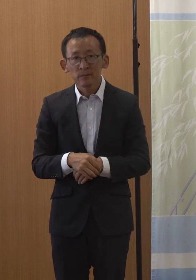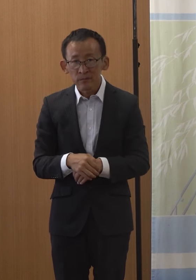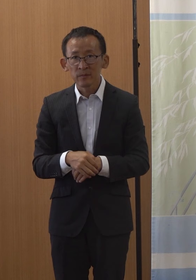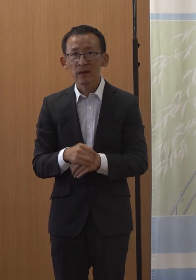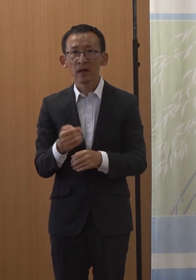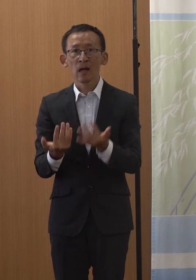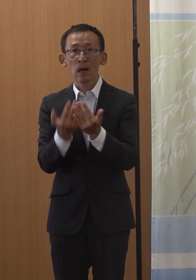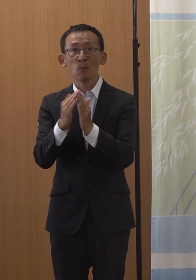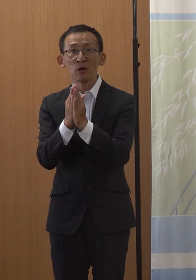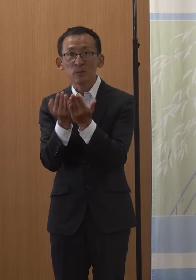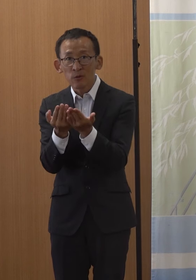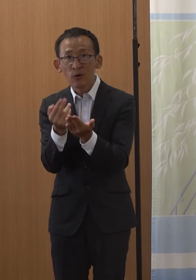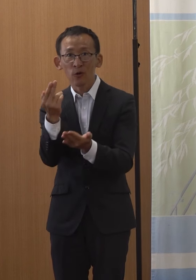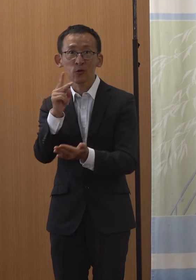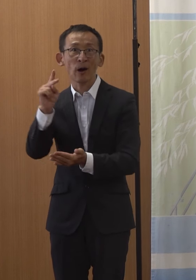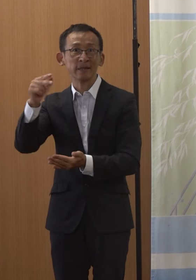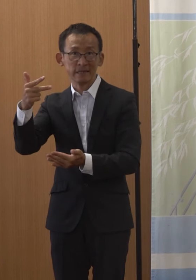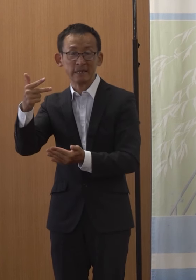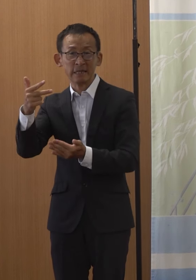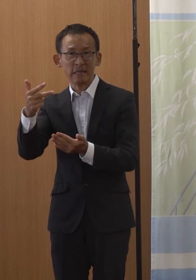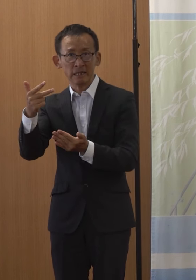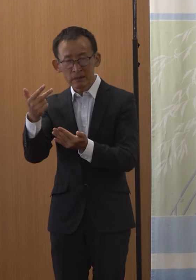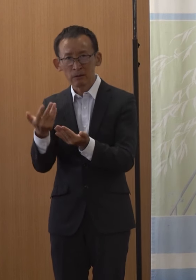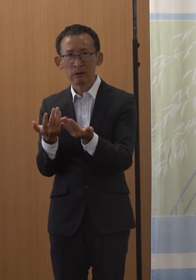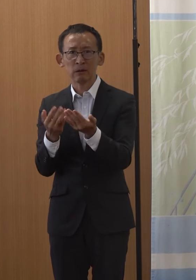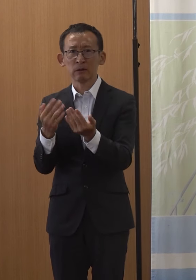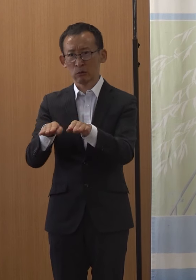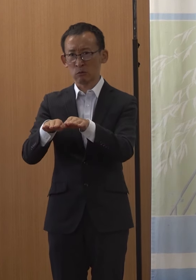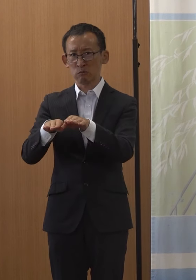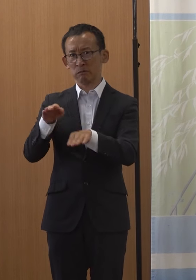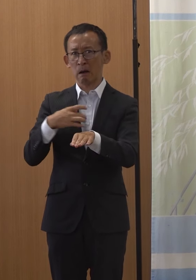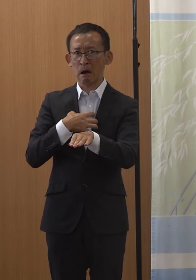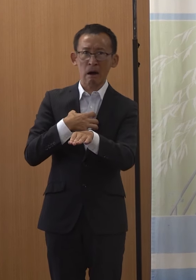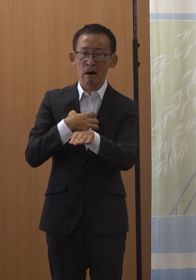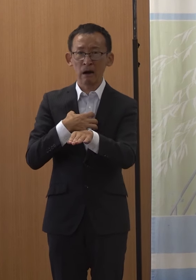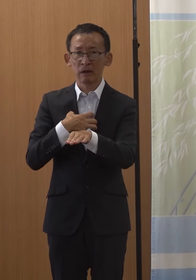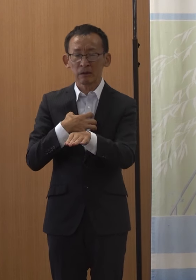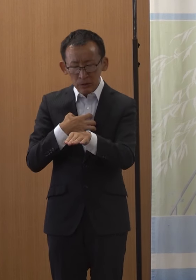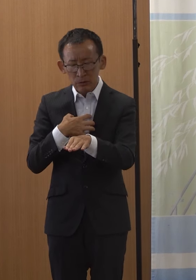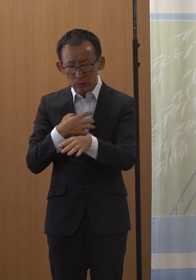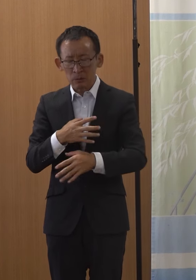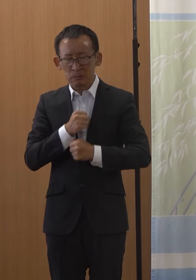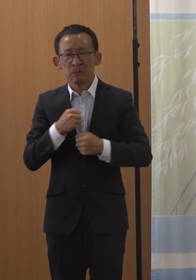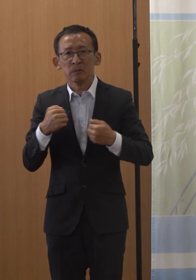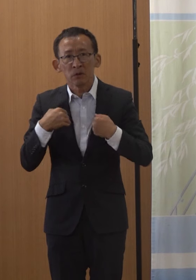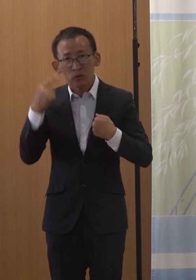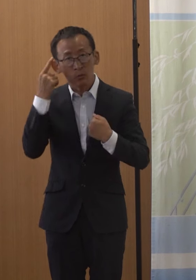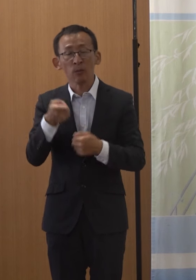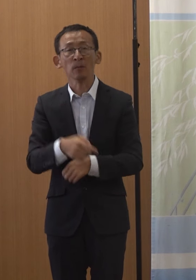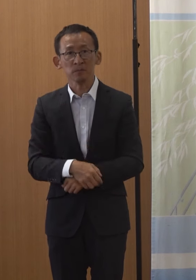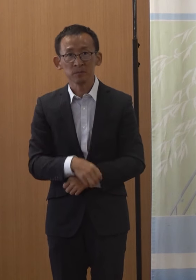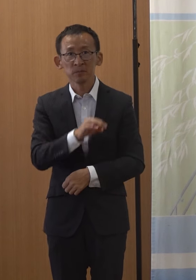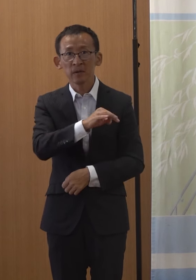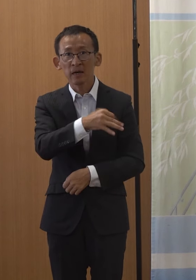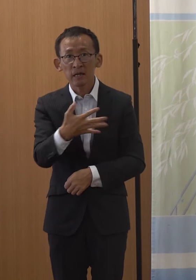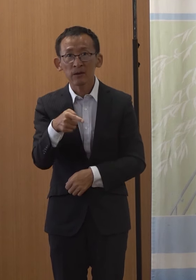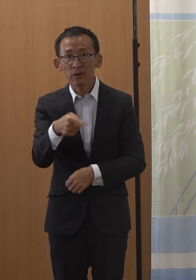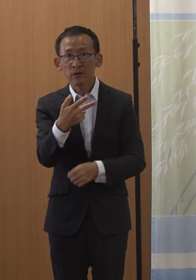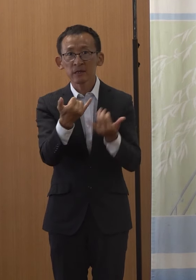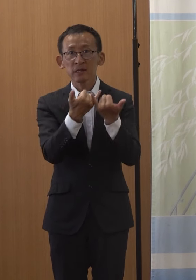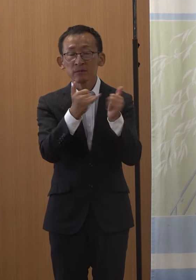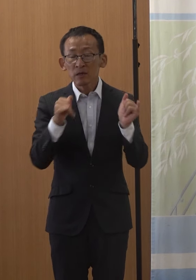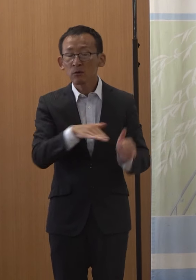の、中での防災対策が急務だというふうに考えています。また、金沢に、市民の方